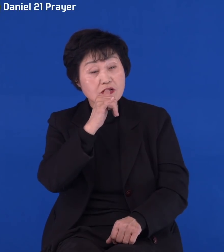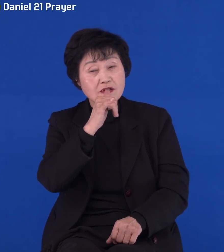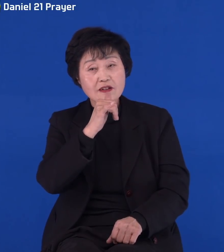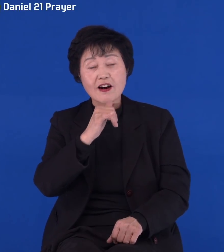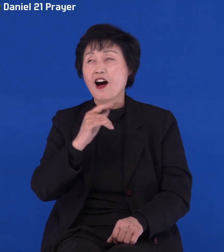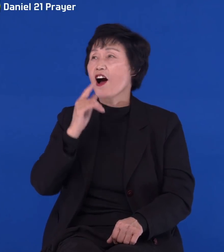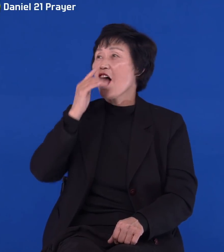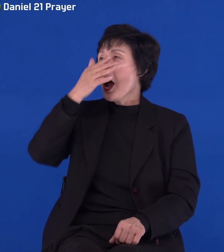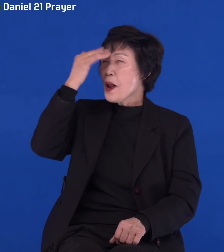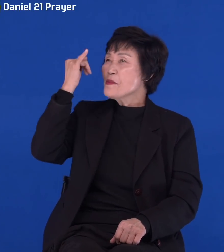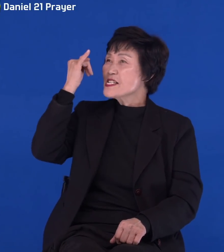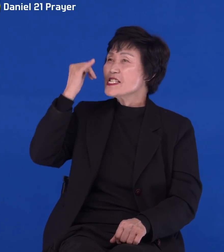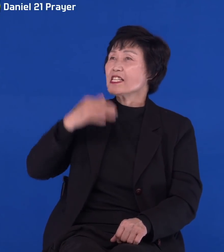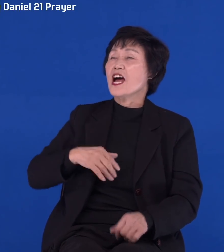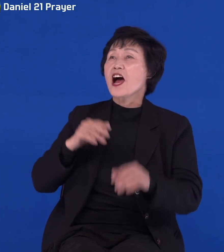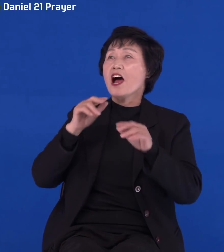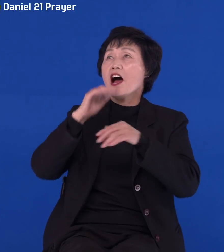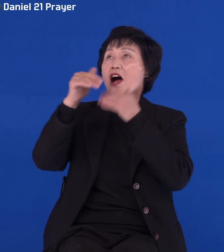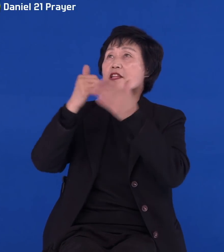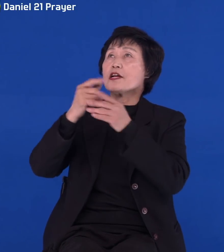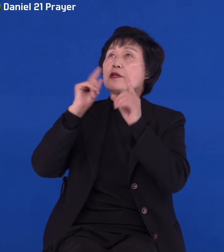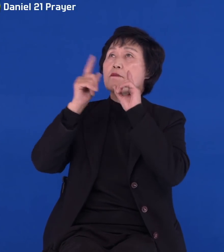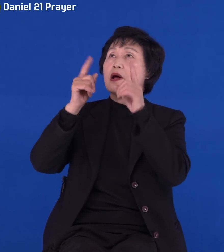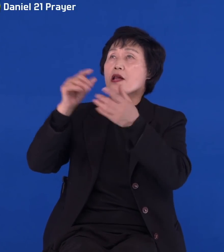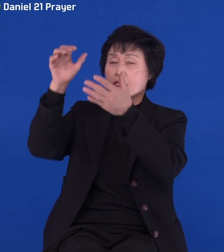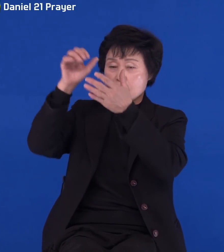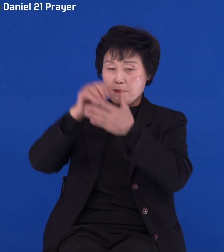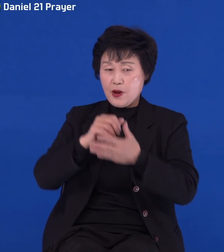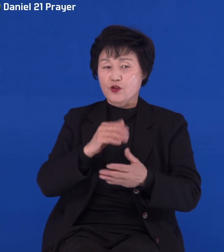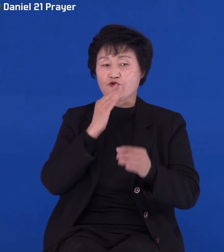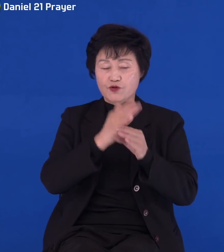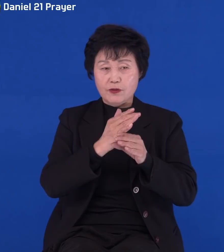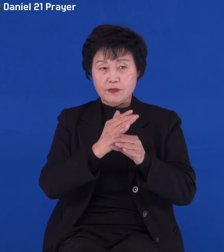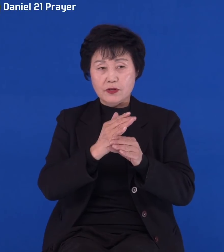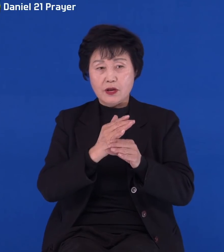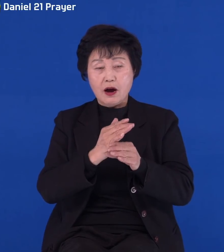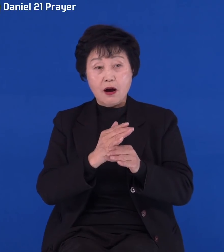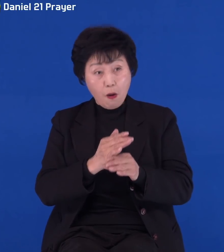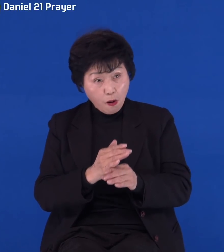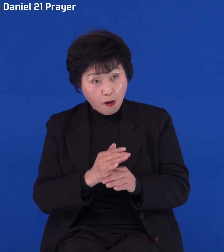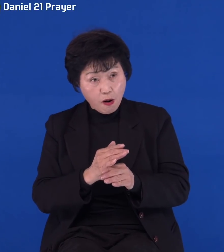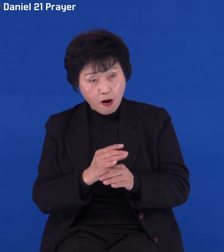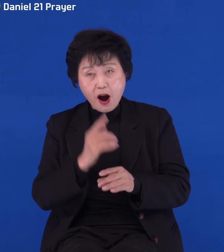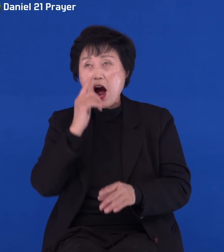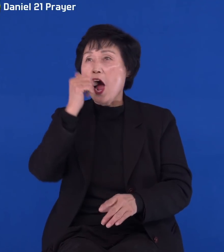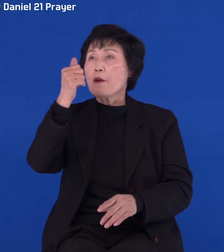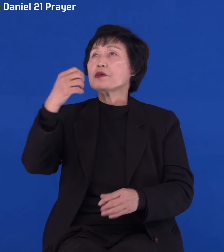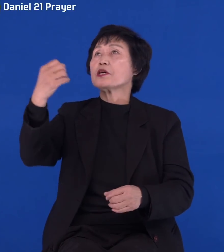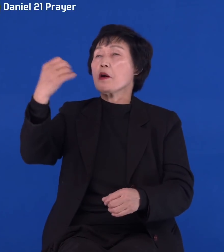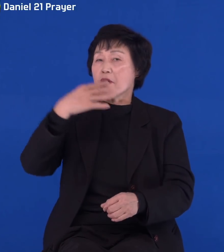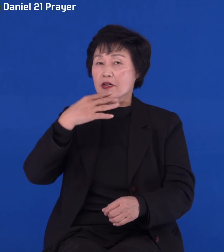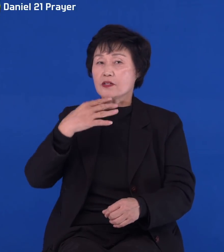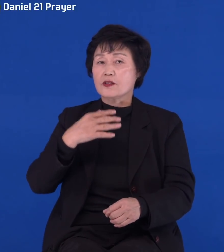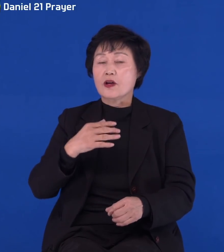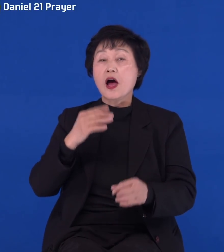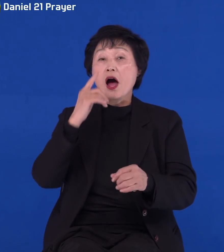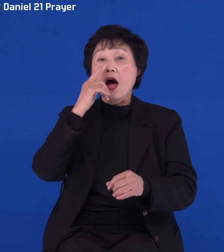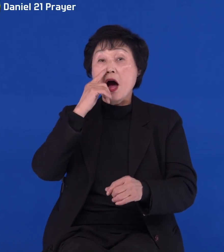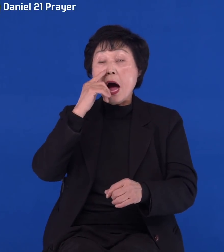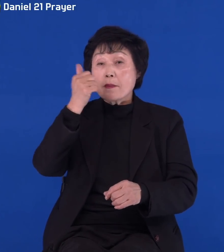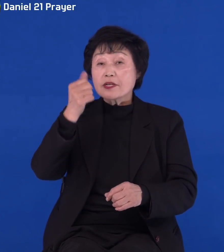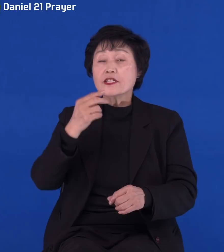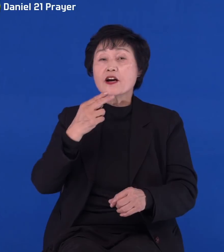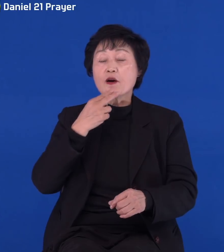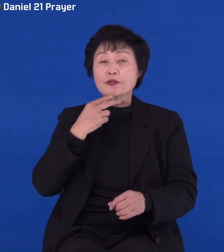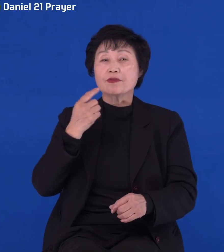말씀을 받고 있어? 아버지가 그랬습니다. 아버지가 없을 때는 내가 우리 집에 영적 가장이 됐습니다. 할머니가 그랬던 것처럼 아버지가 그랬던 것처럼